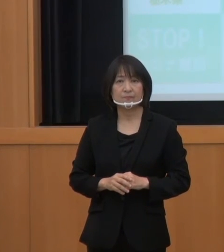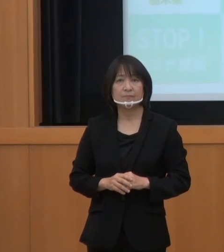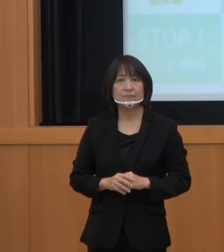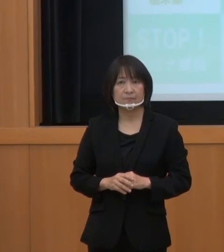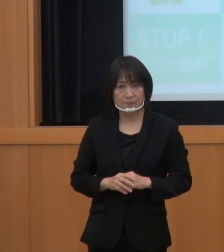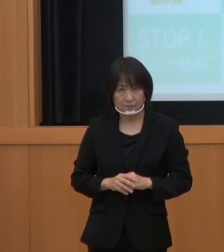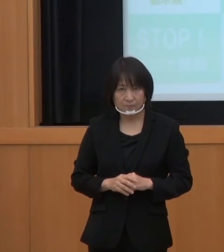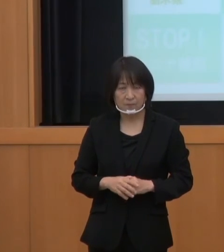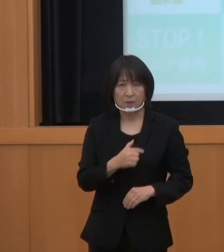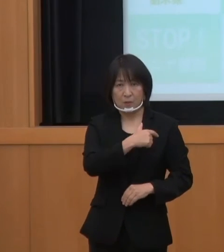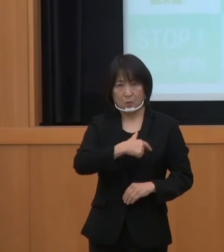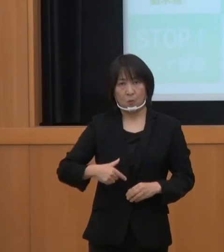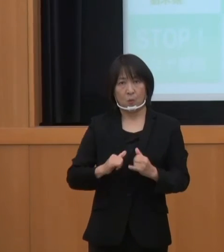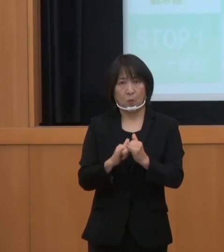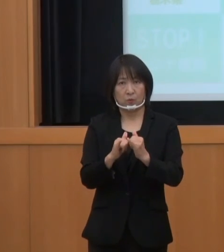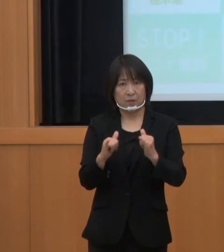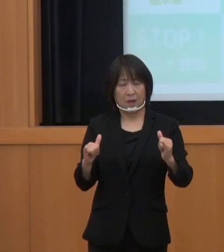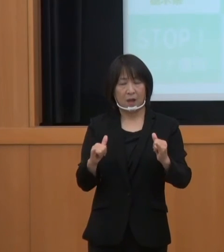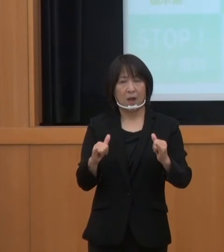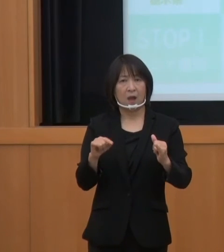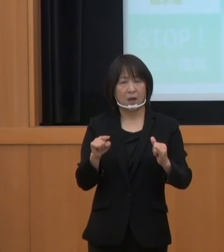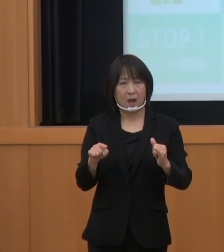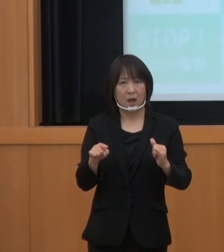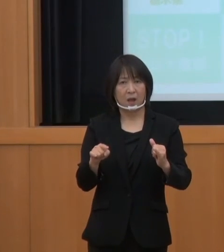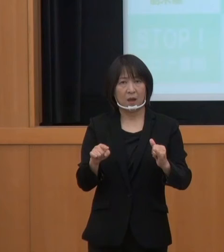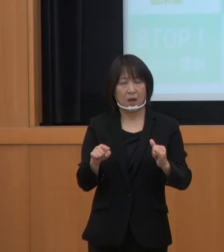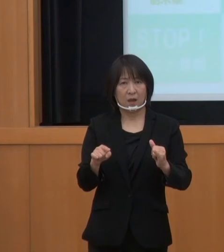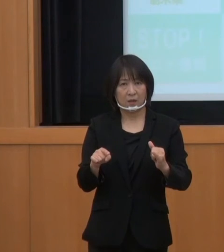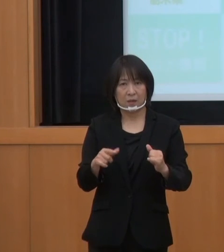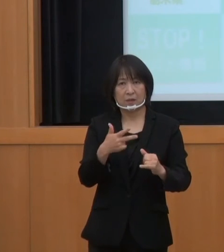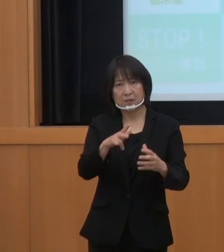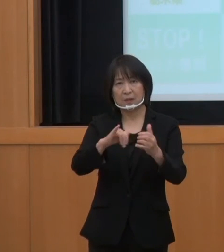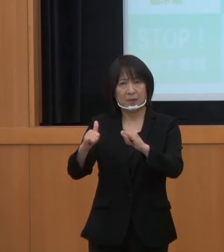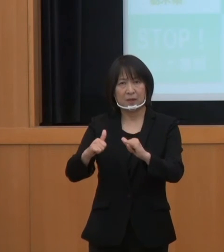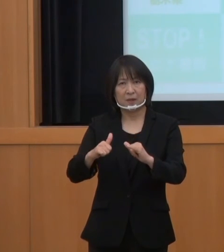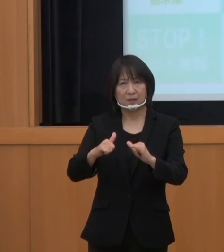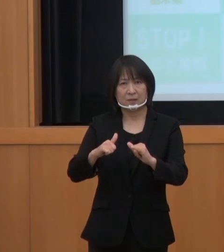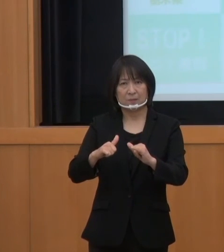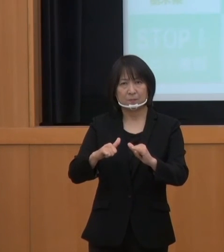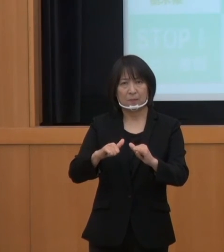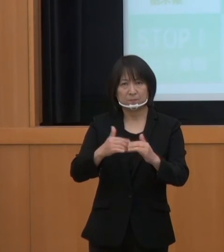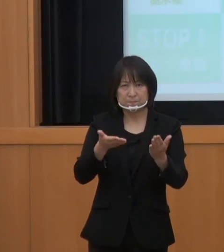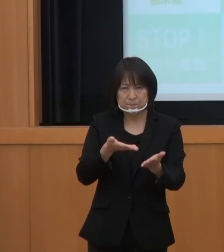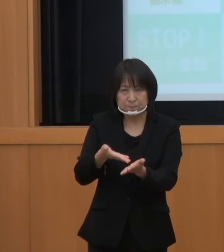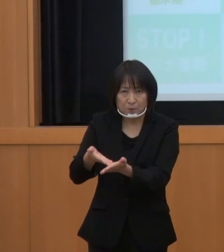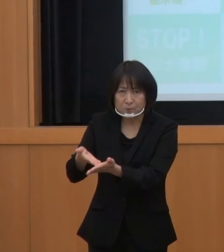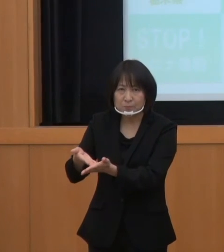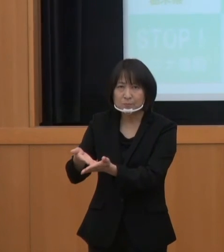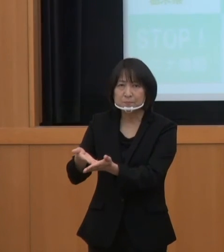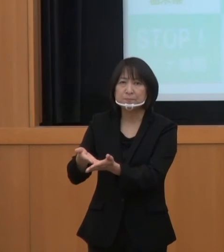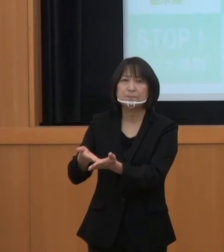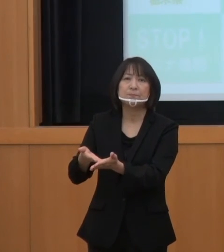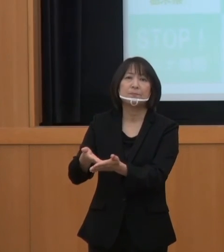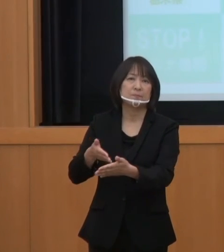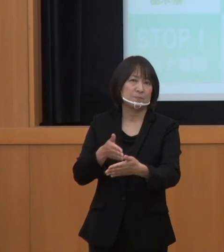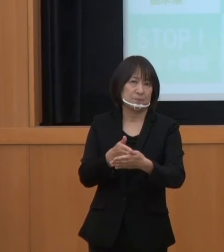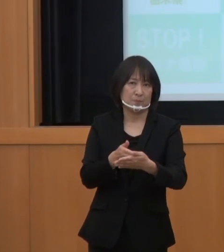候補者がそれらを有権者に訴えていくのは至難の業だと思います。そういったこと